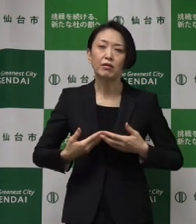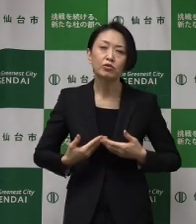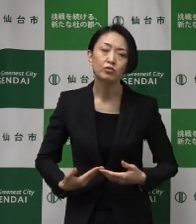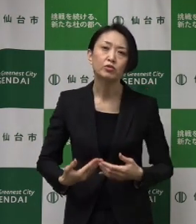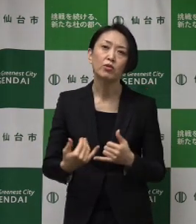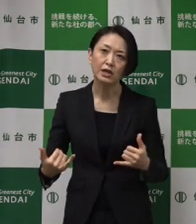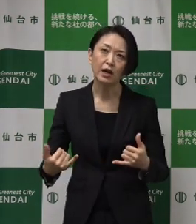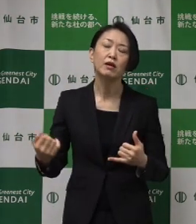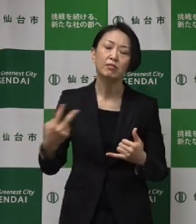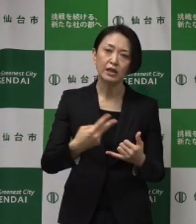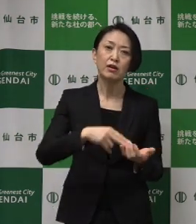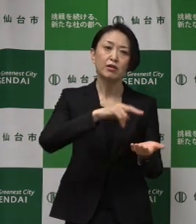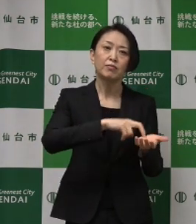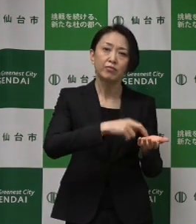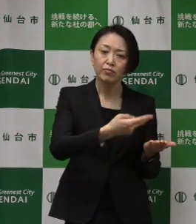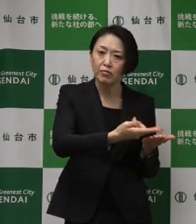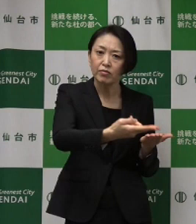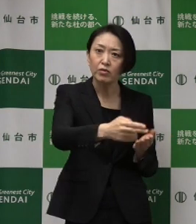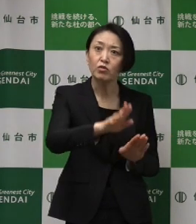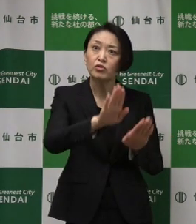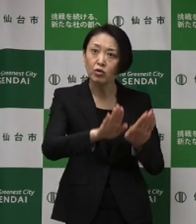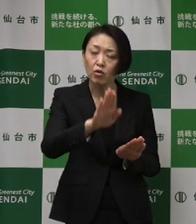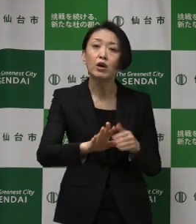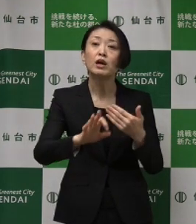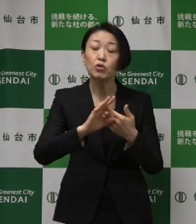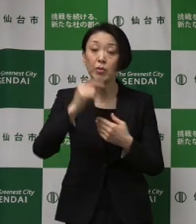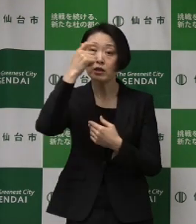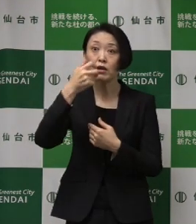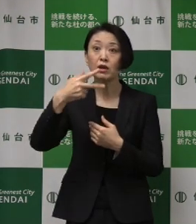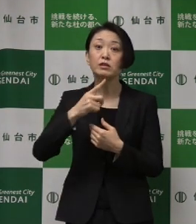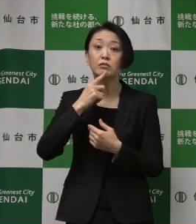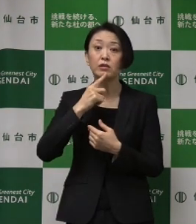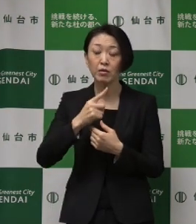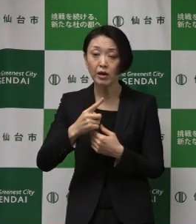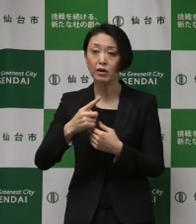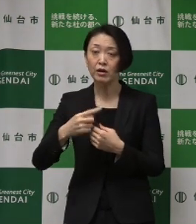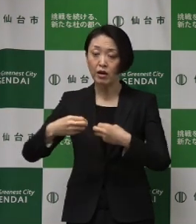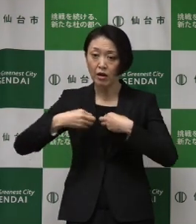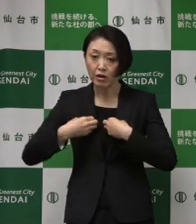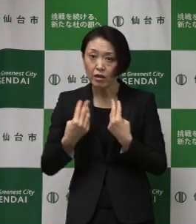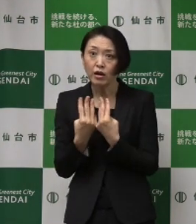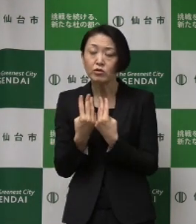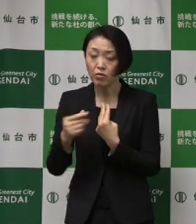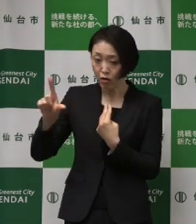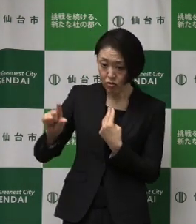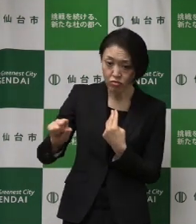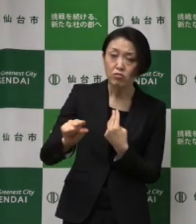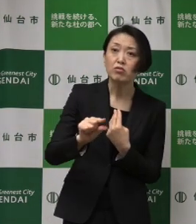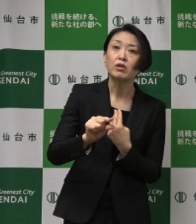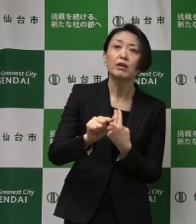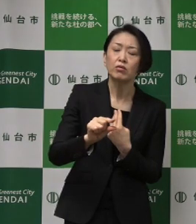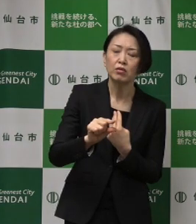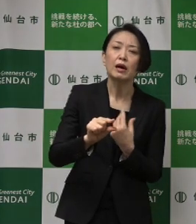県はまだこれだけ感染者数が減ったにもかかわらず、30% を超えるところで推移している。このままの状況